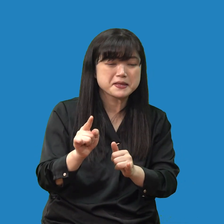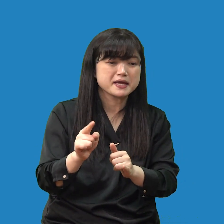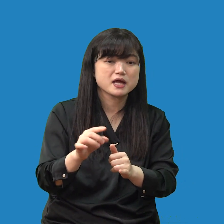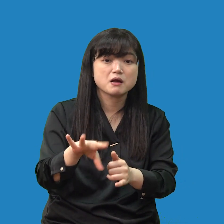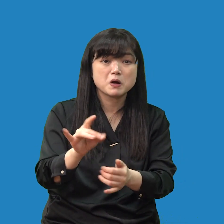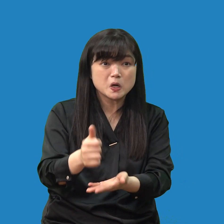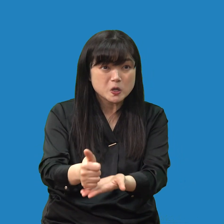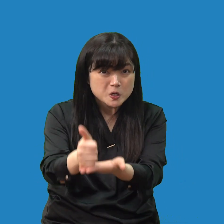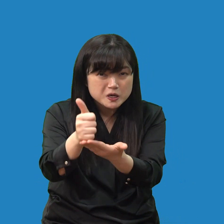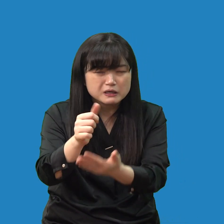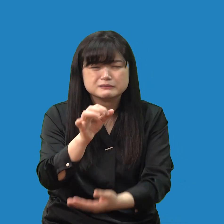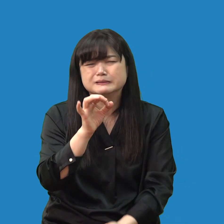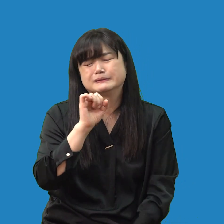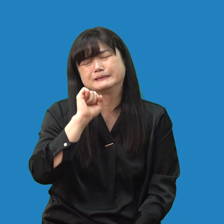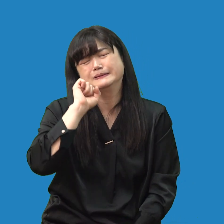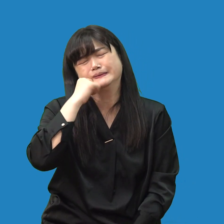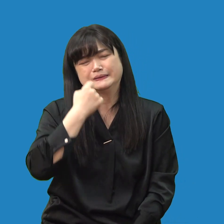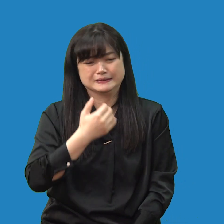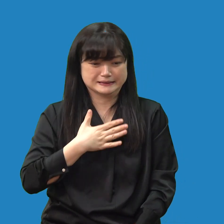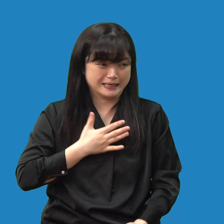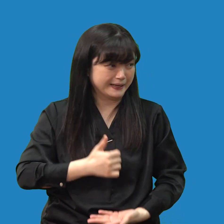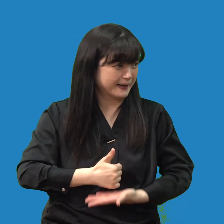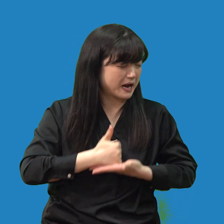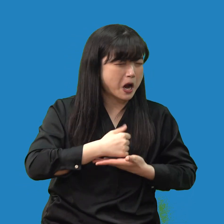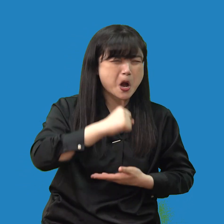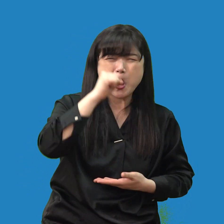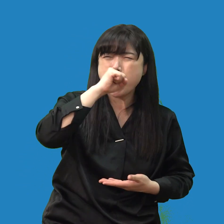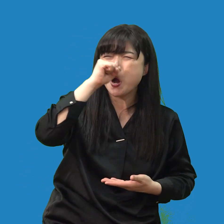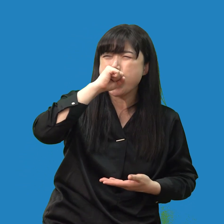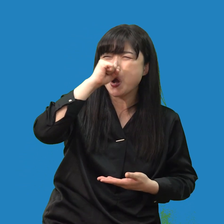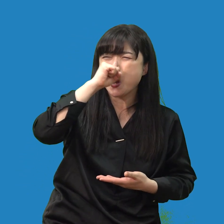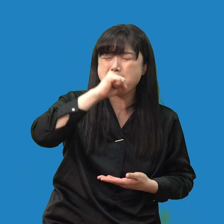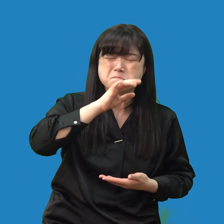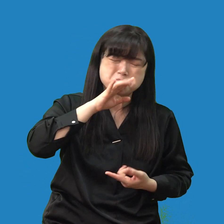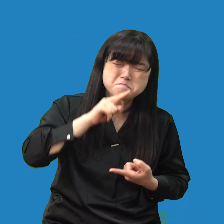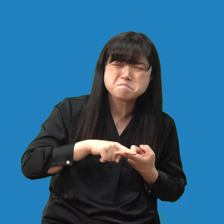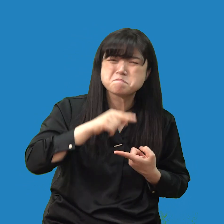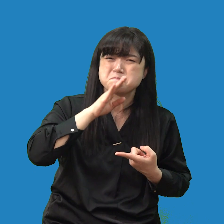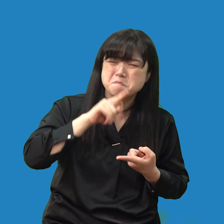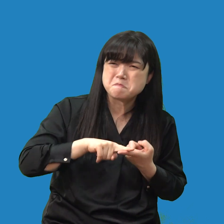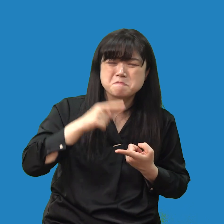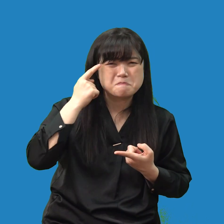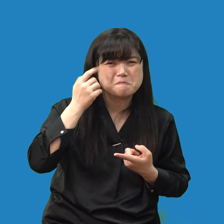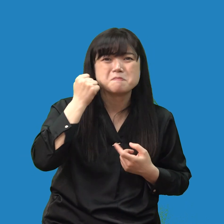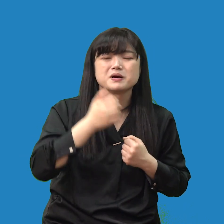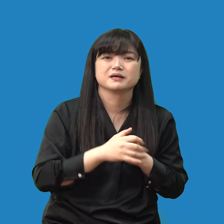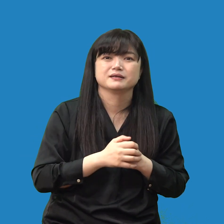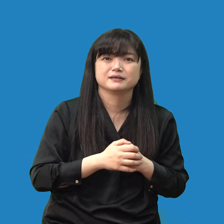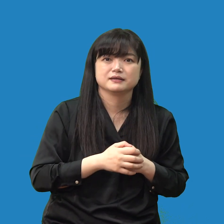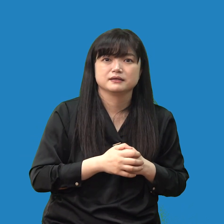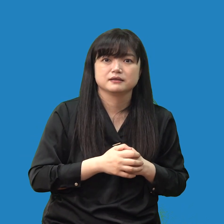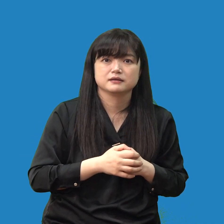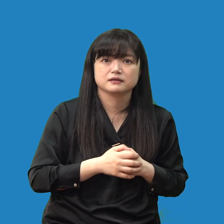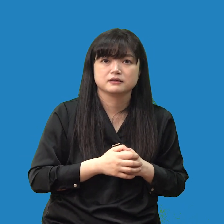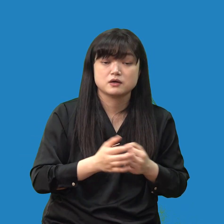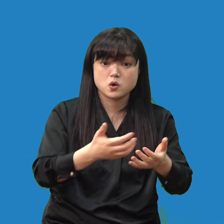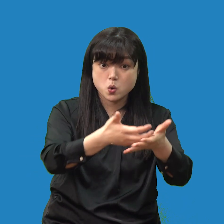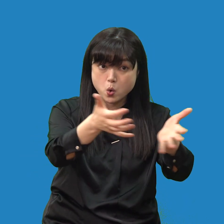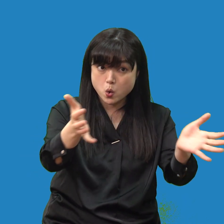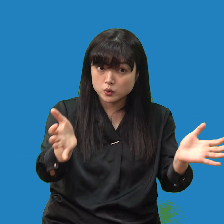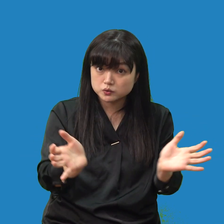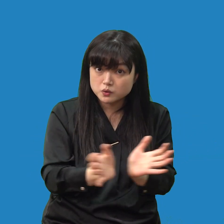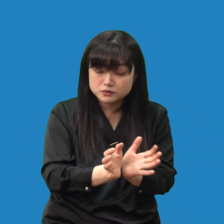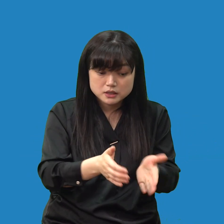먼저 존경하는 게 어렵습니다. 내가 존경받는 것은 그냥 당연한 듯 생각하지만, 하지만 이제 공동체를